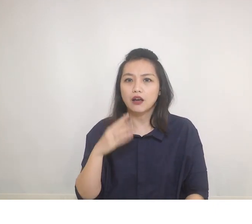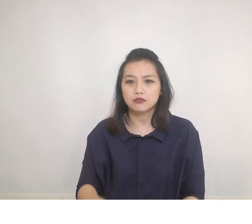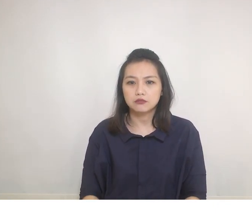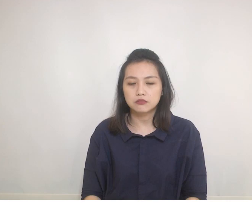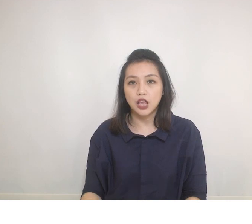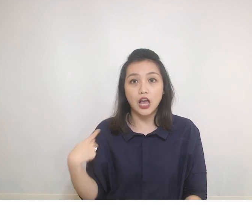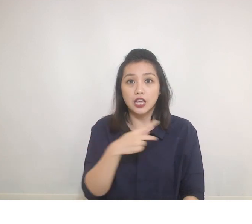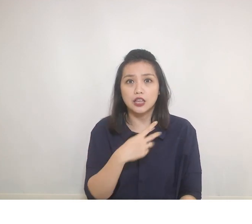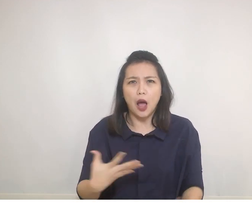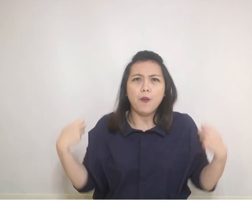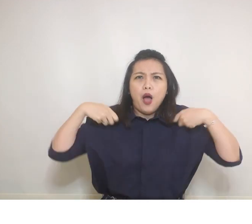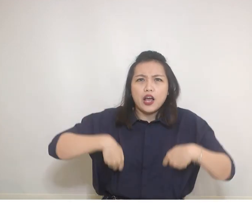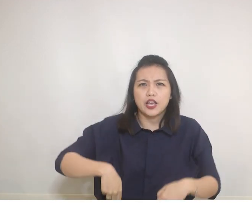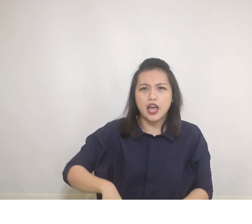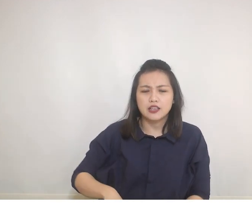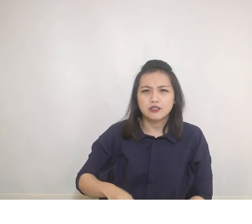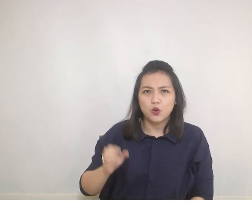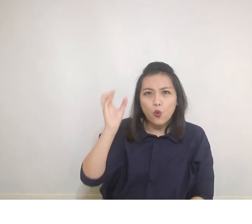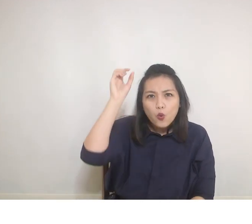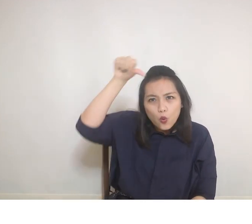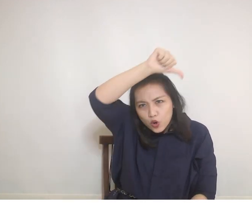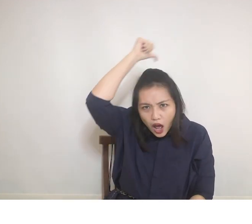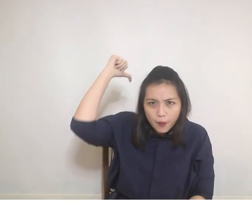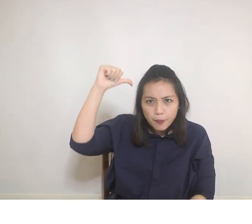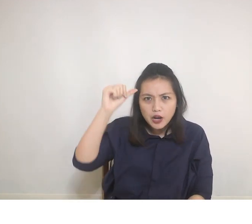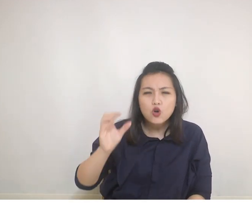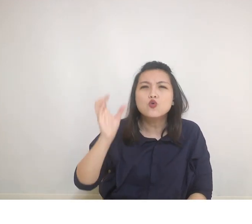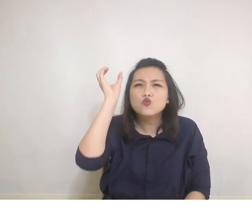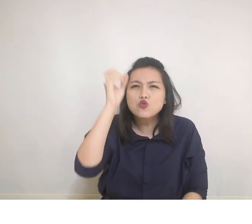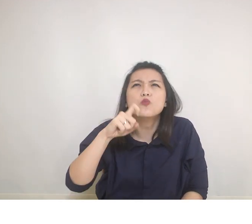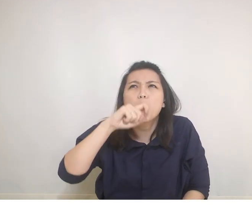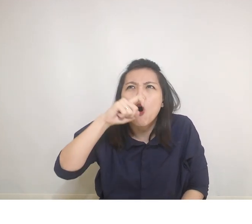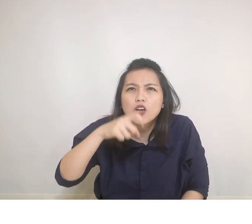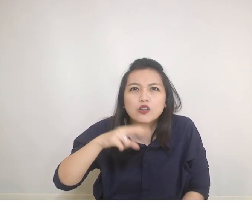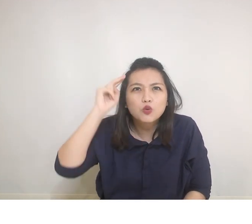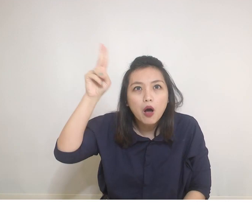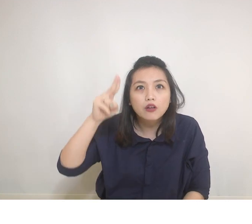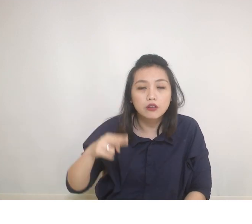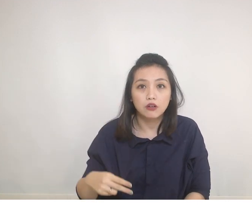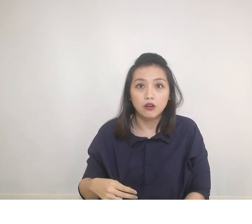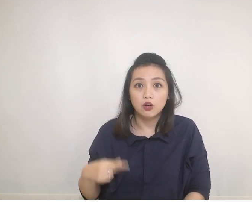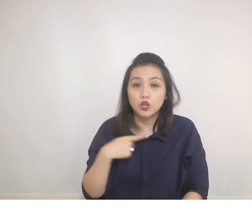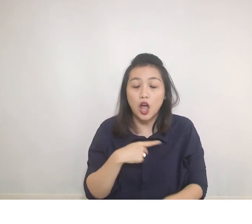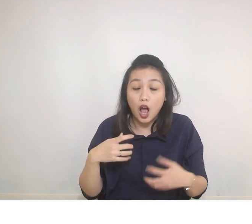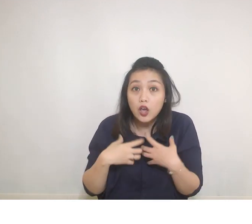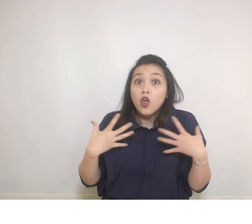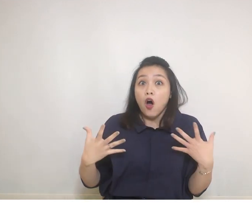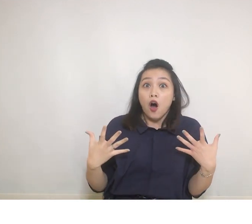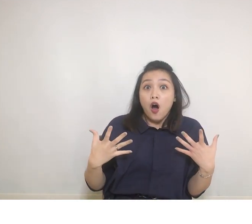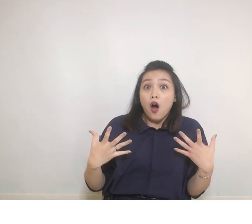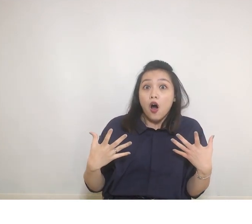sisi ketika sudah mendengar alasan itu, hati kami sebenarnya nggak langsung berubah kayak itu,